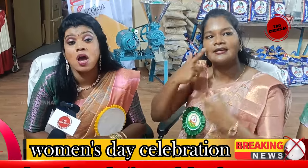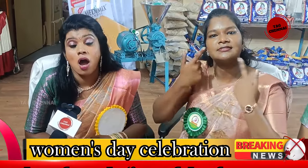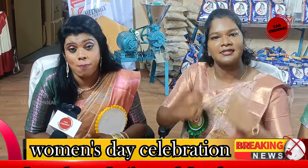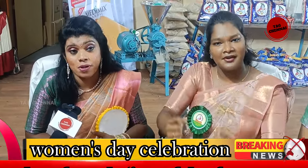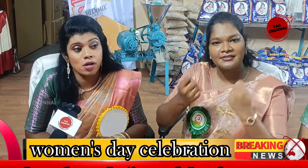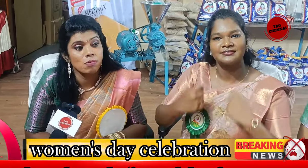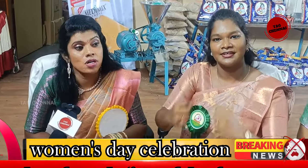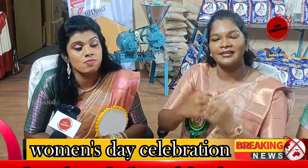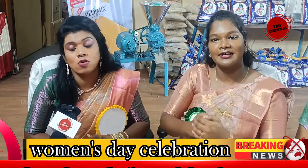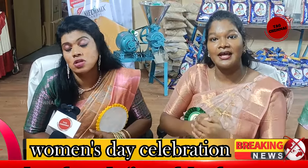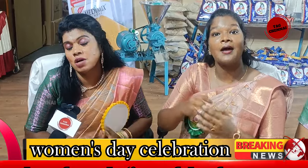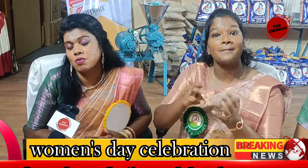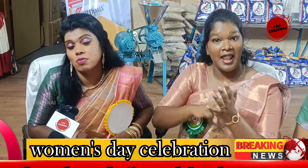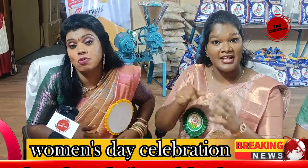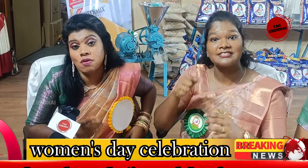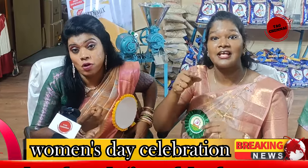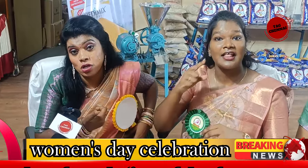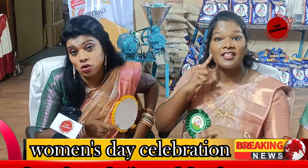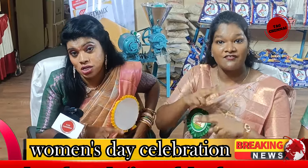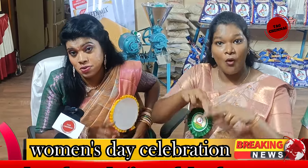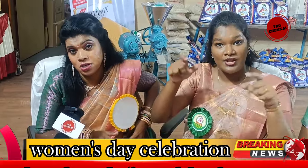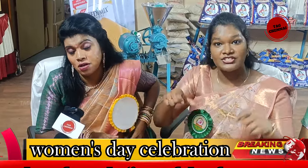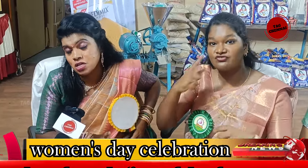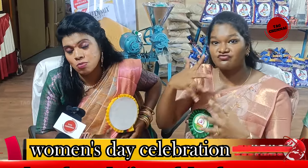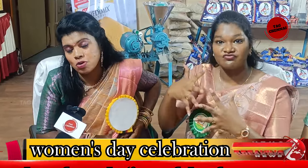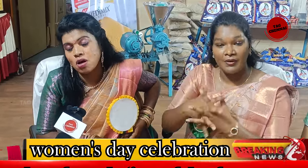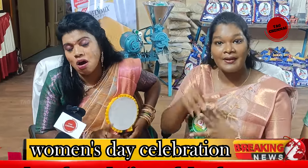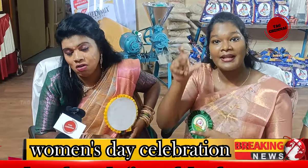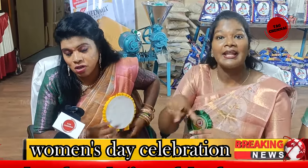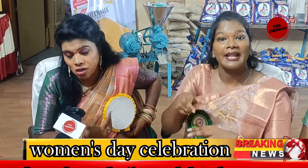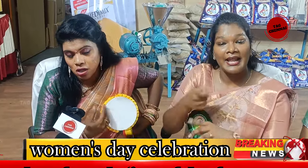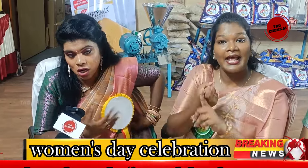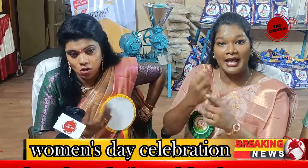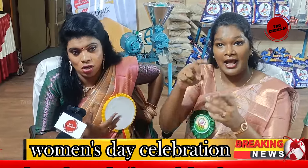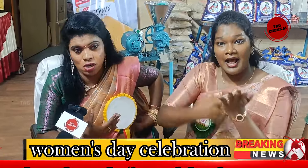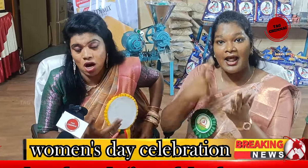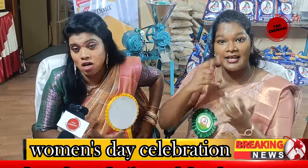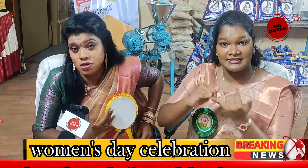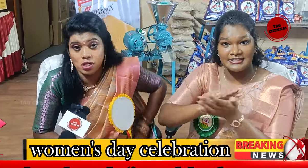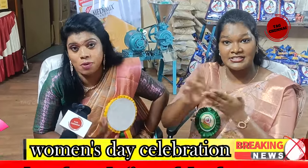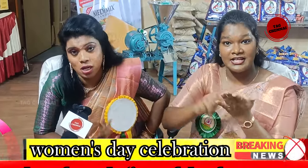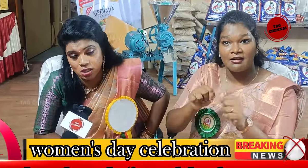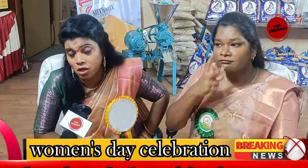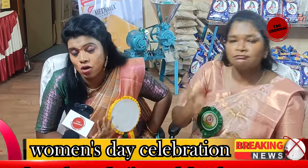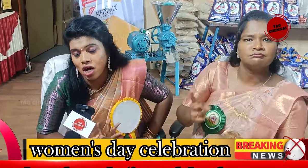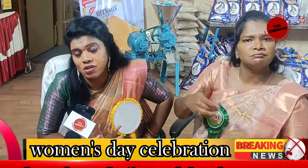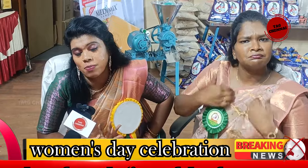இருந்தேன். அப்போ தான் மெட்ராட் பவுண்டர் பவுண்டரோட ஹஸ்பண்ட் சுத்தம் முடிச்சு அவங்க வந்து எங்களோட ஆர்வத்தை பார்த்து எங்களோட ஆர்வத்தை